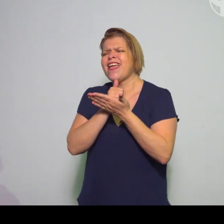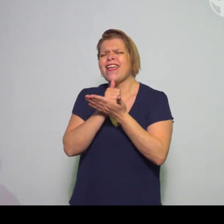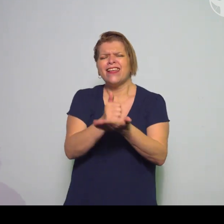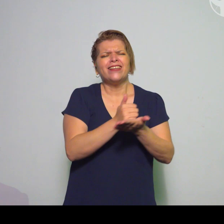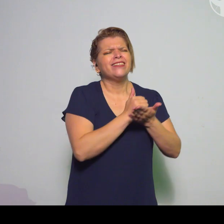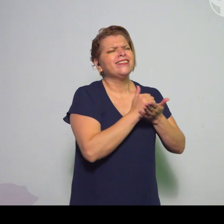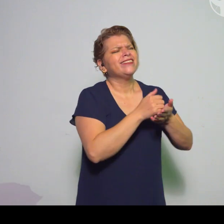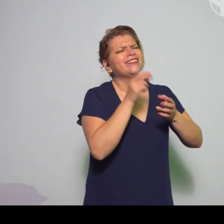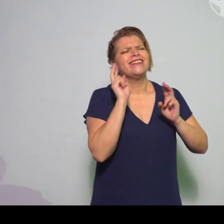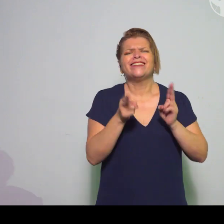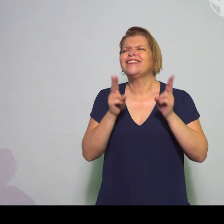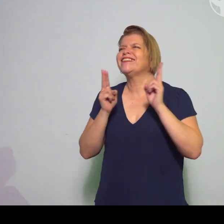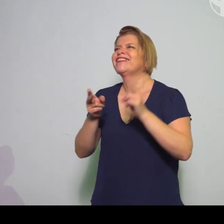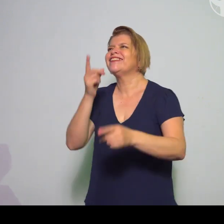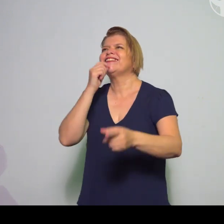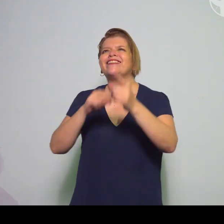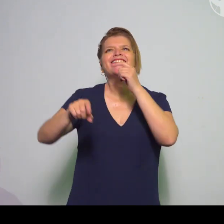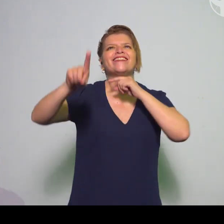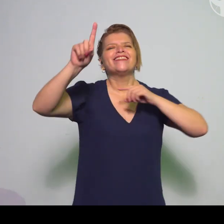Así eres tú.